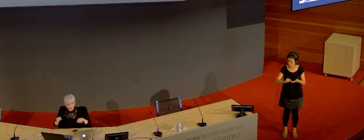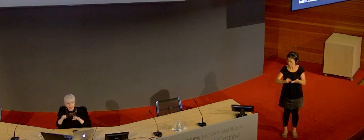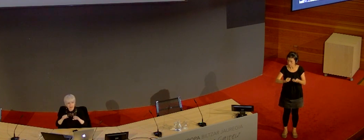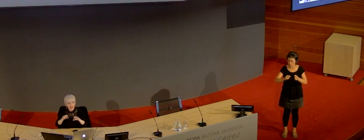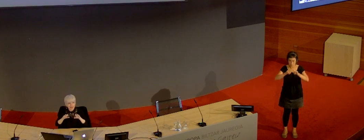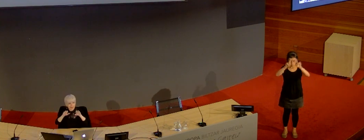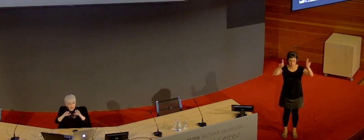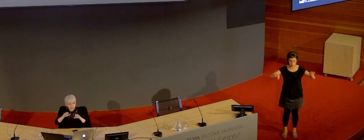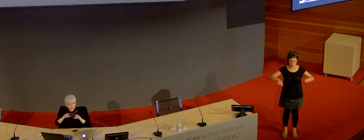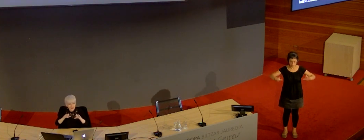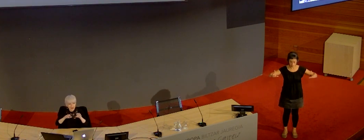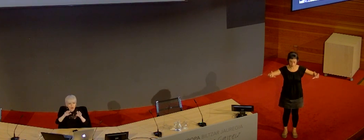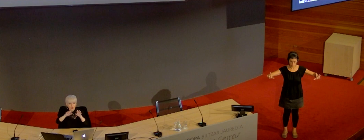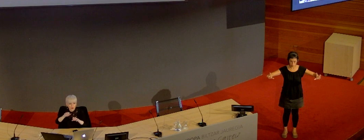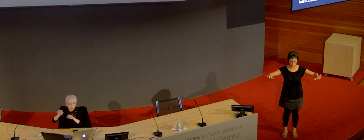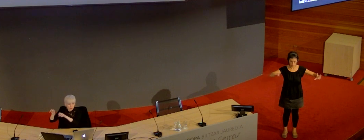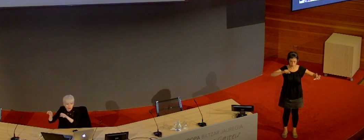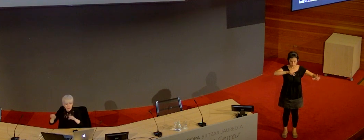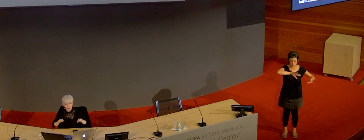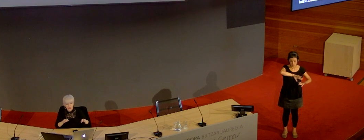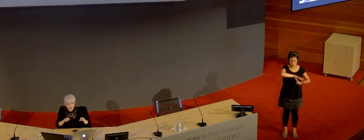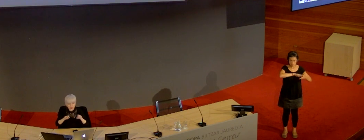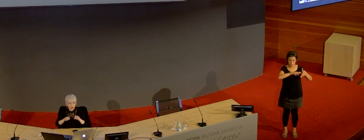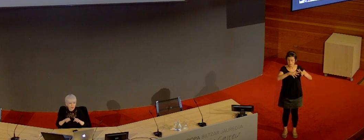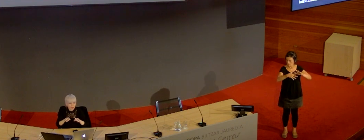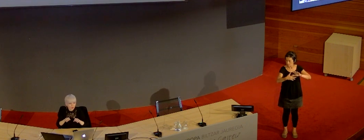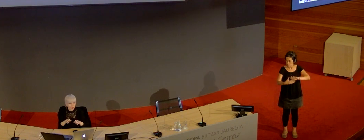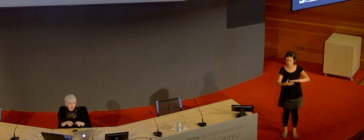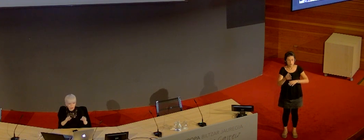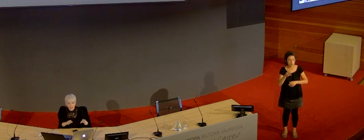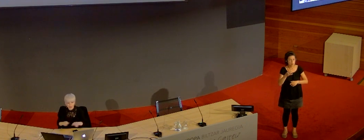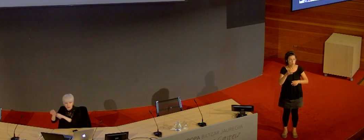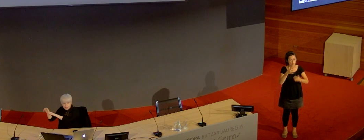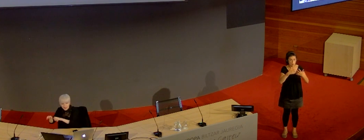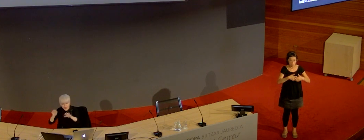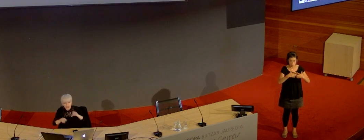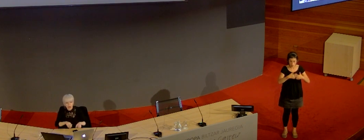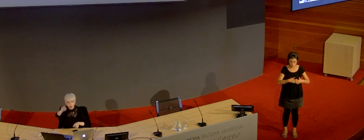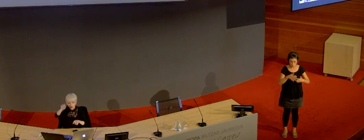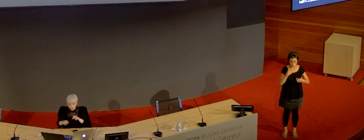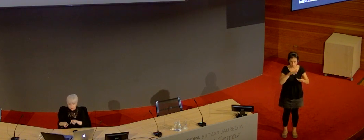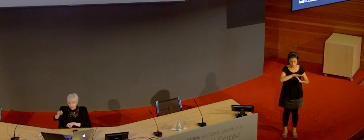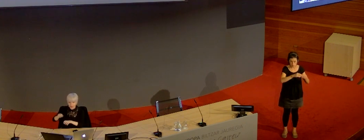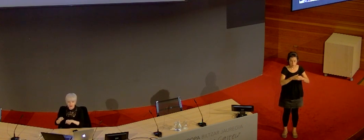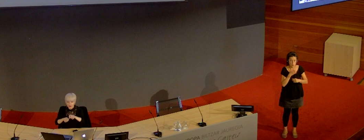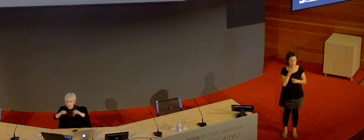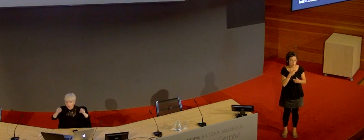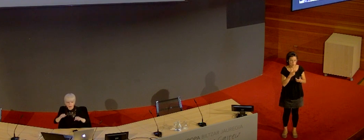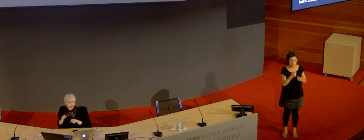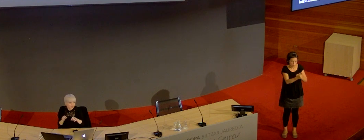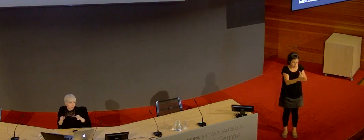paneles representa los movimientos repetitivos de esas mujeres cuando por ejemplo tienen que envasar o cuando tienen que hacer